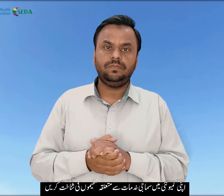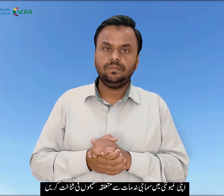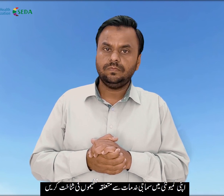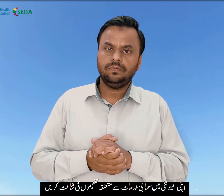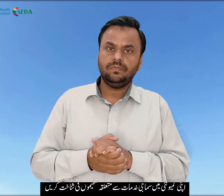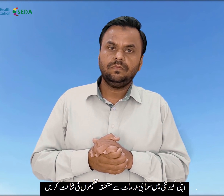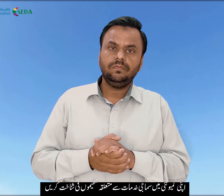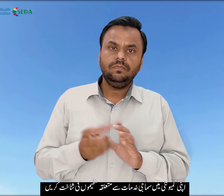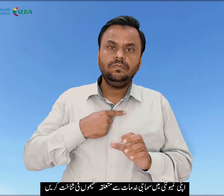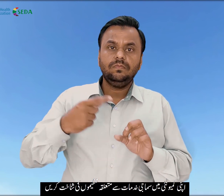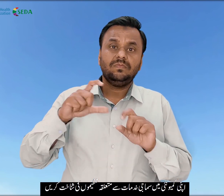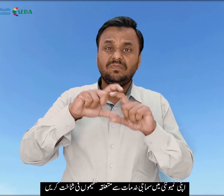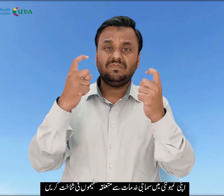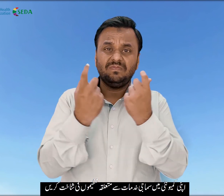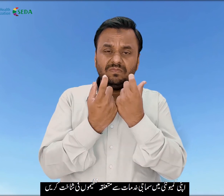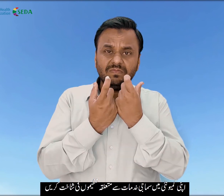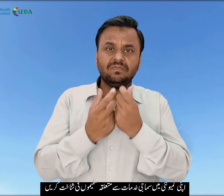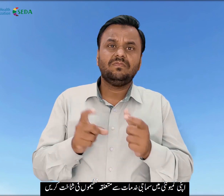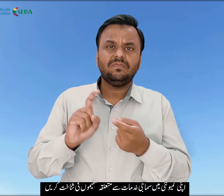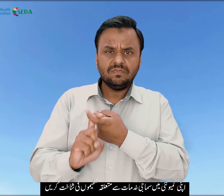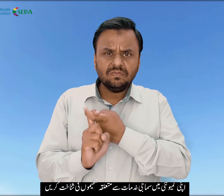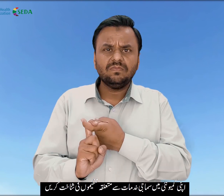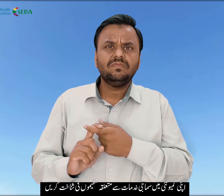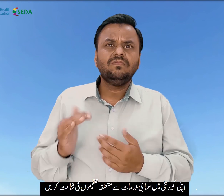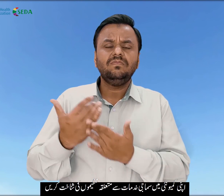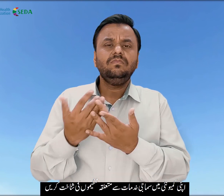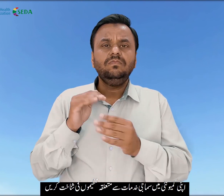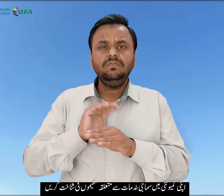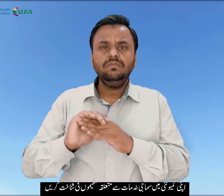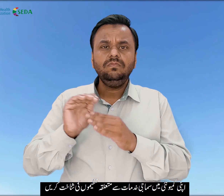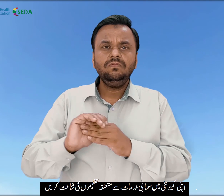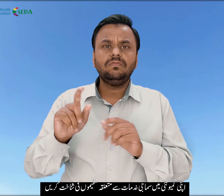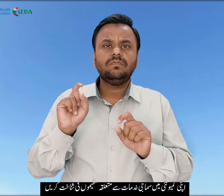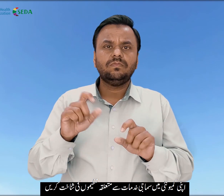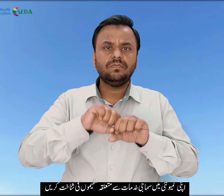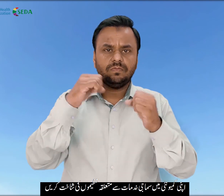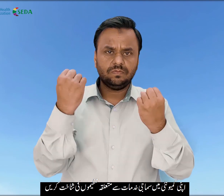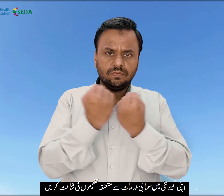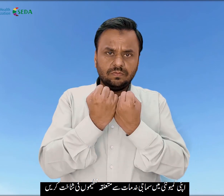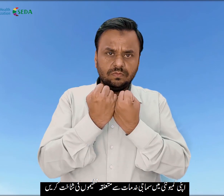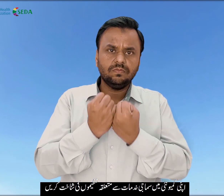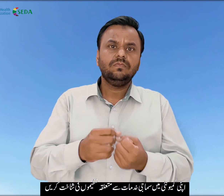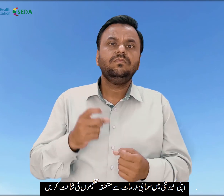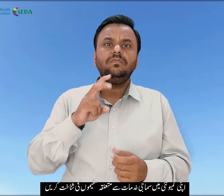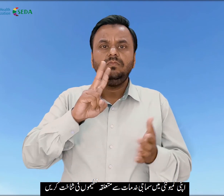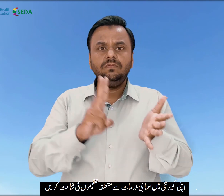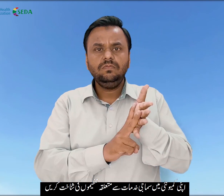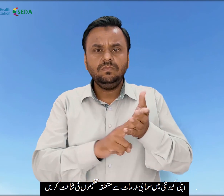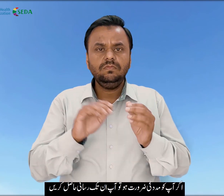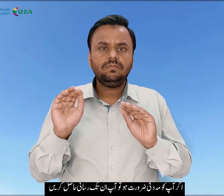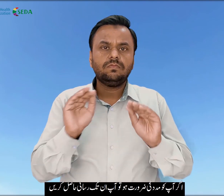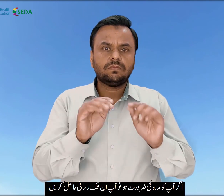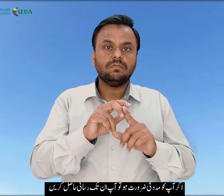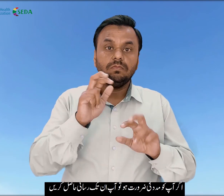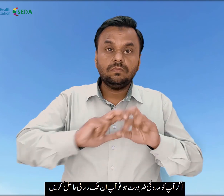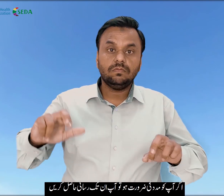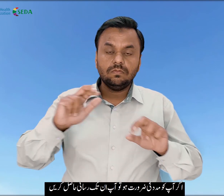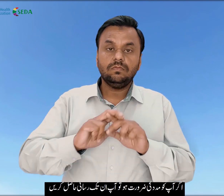اپنی کمیونٹی میں سماجی خدمات سے متعلقہ تنظیموں کی شناخت کریں۔ اگر آپ کو مدد